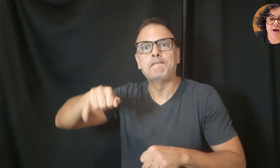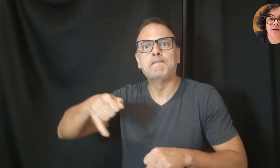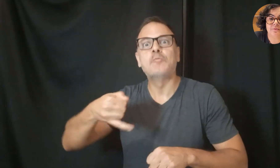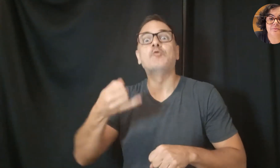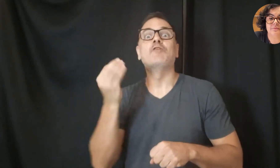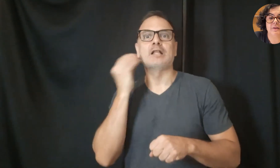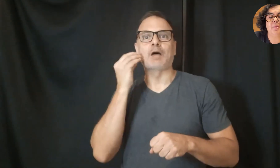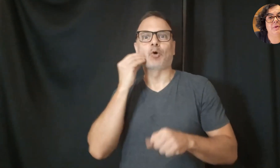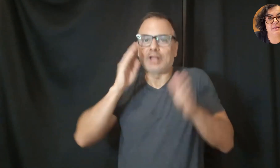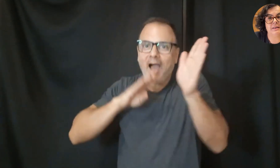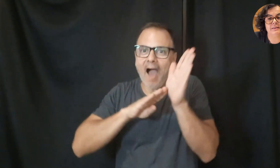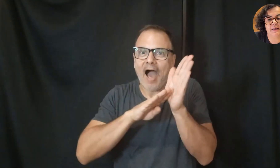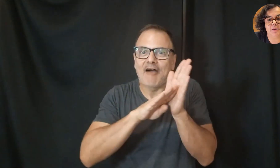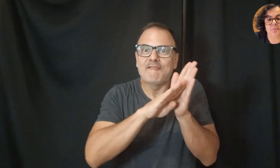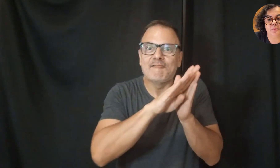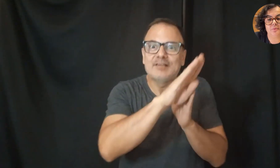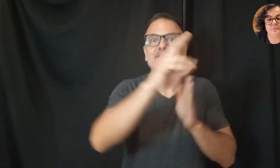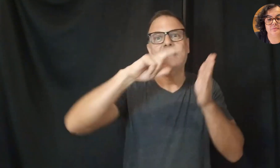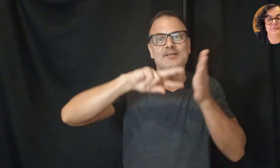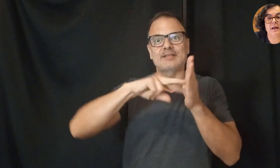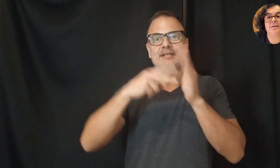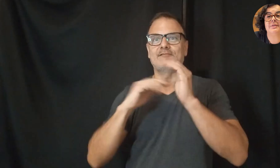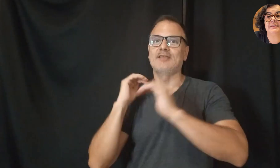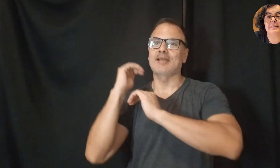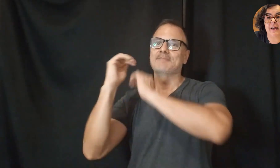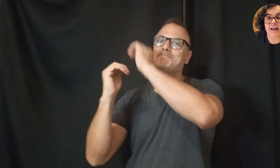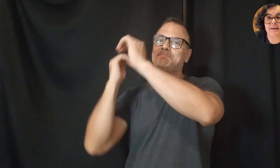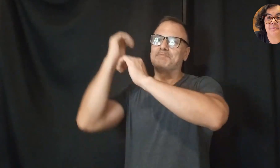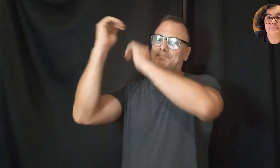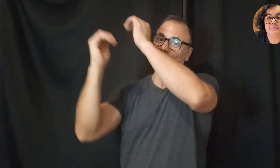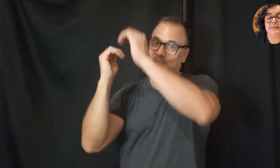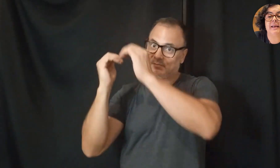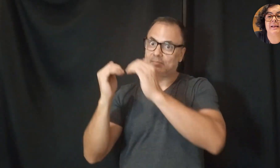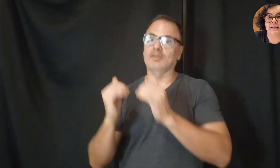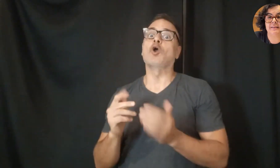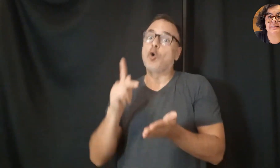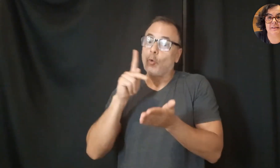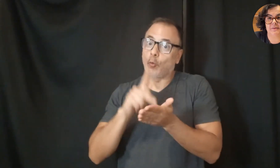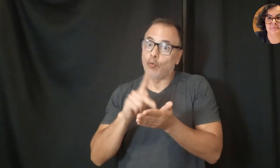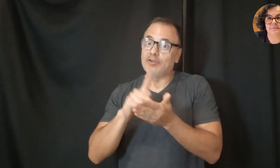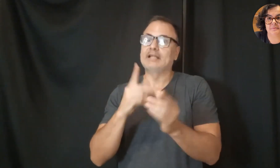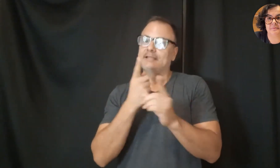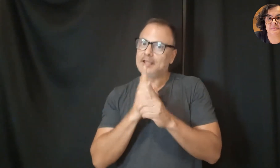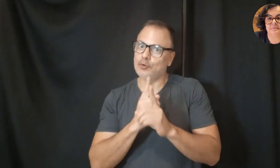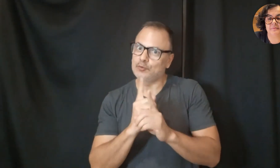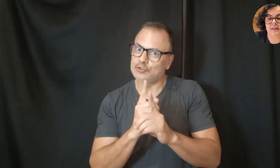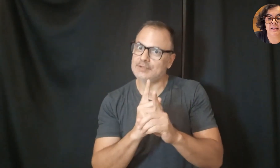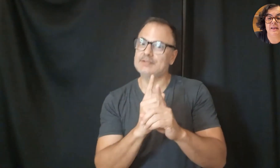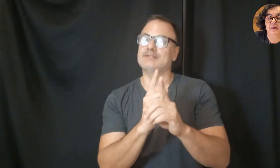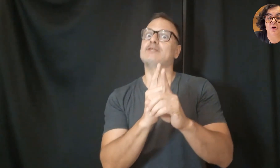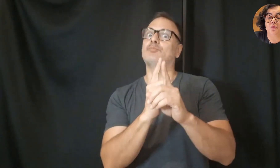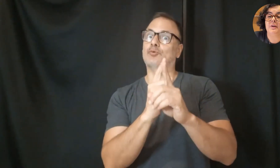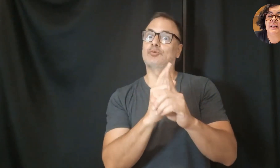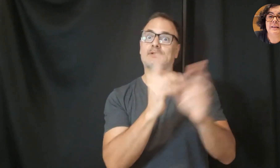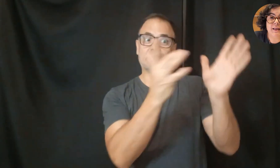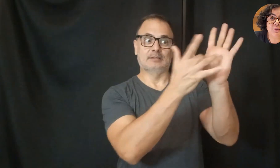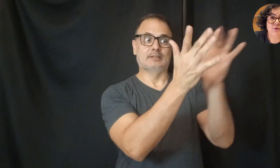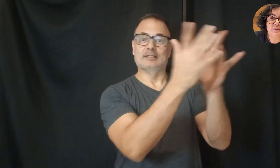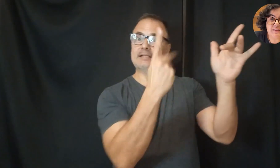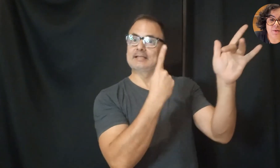Recuar é perder tempo, avançar é crescer. O verdadeiro